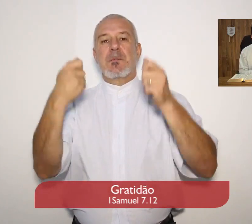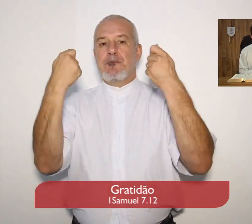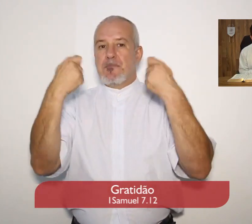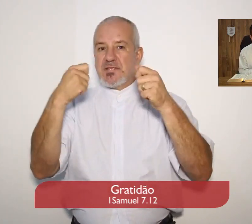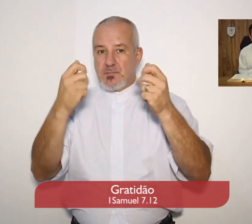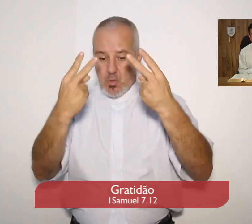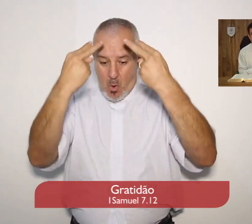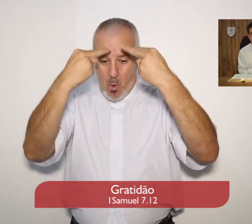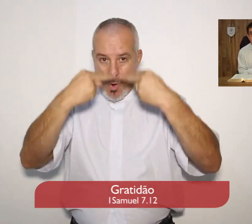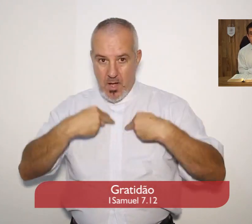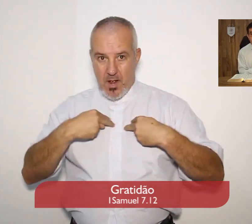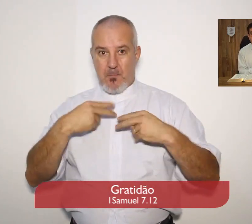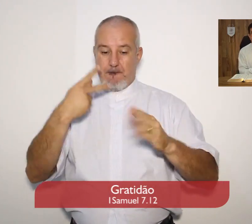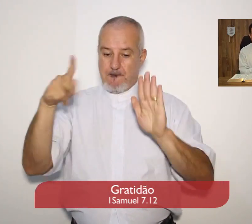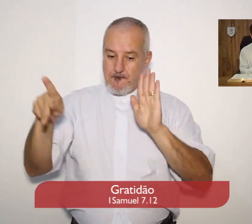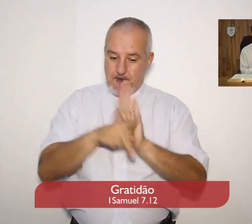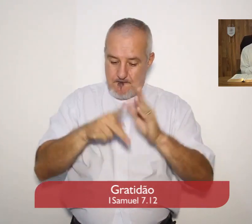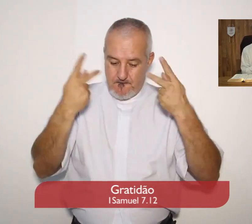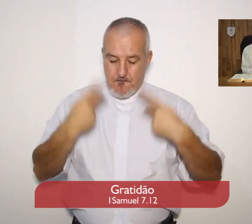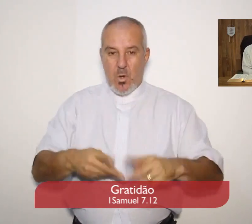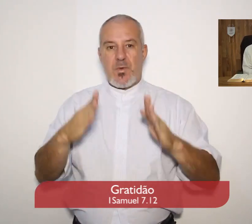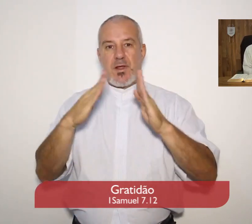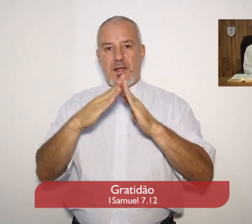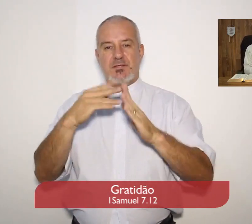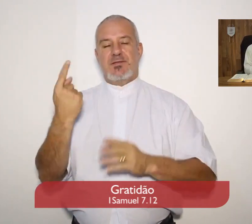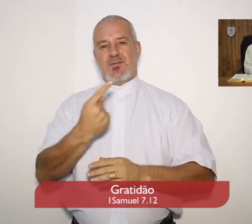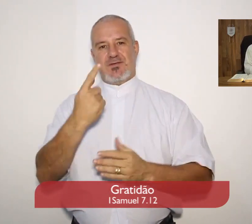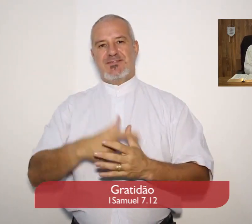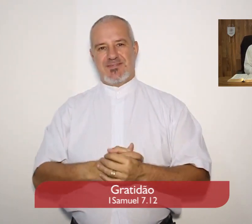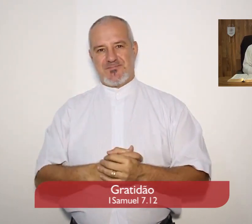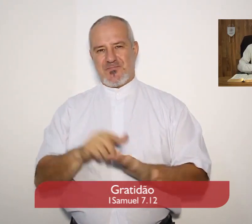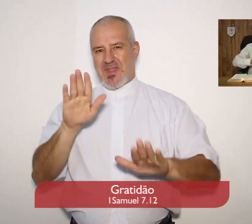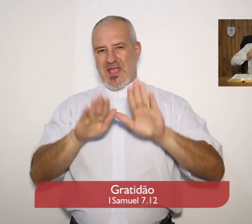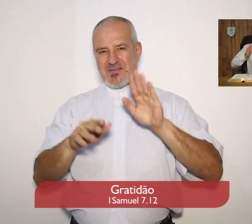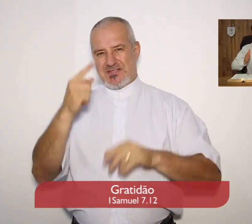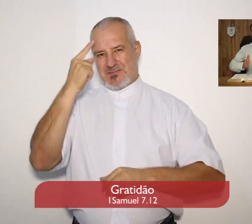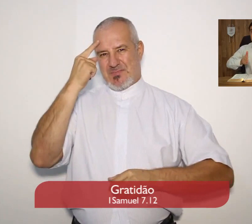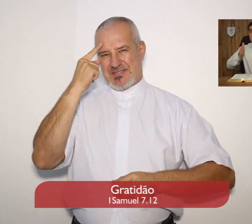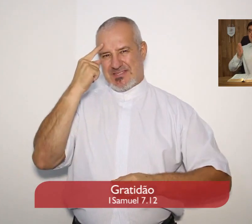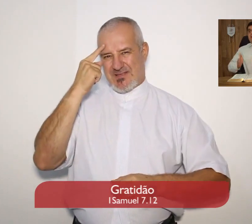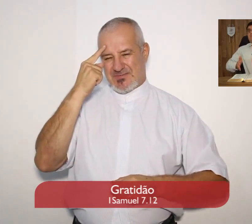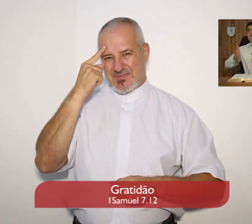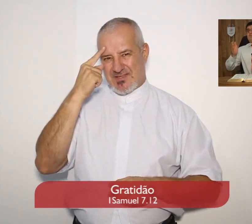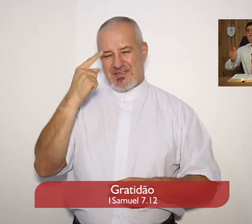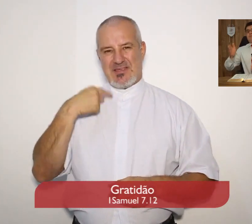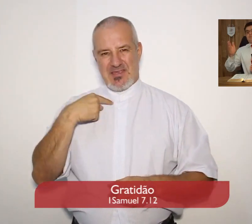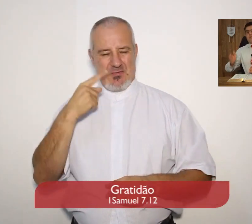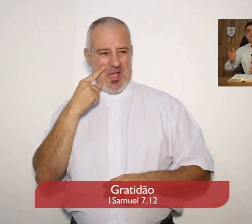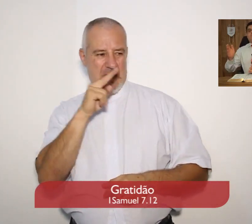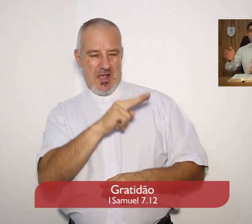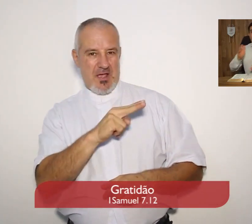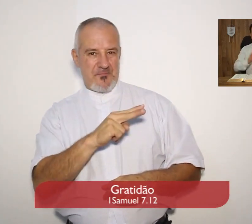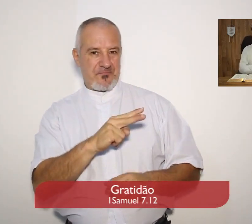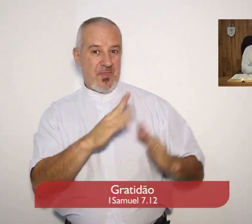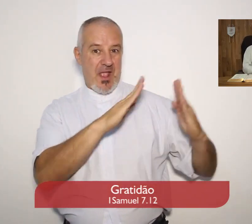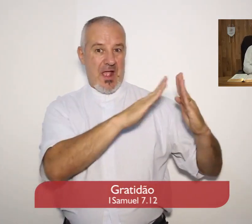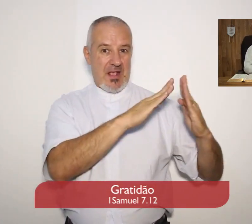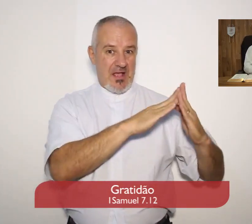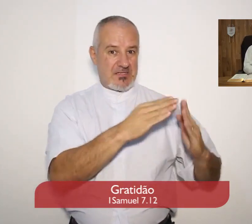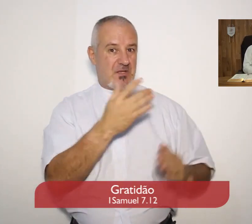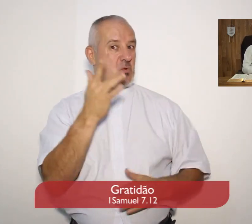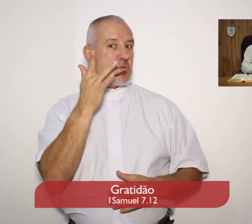vezes aqui em nossa igreja. Muitas vezes nós pensamos que a grama do vizinho é mais